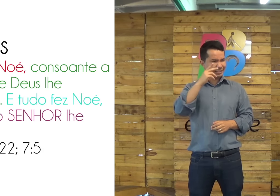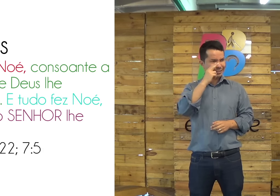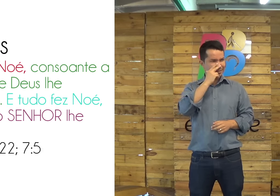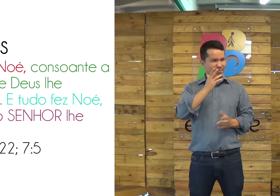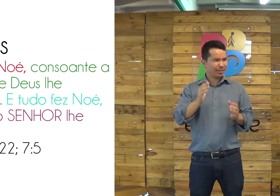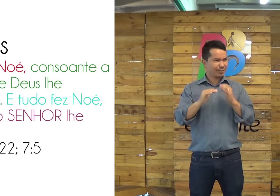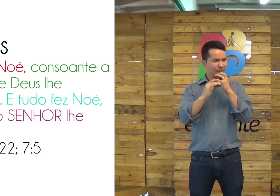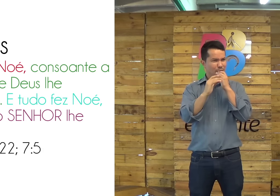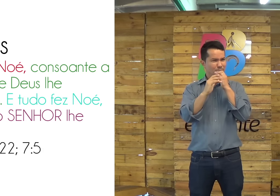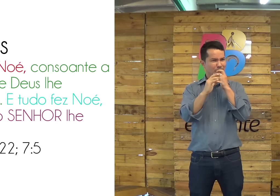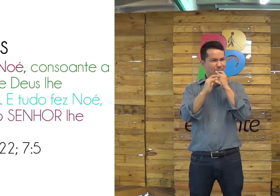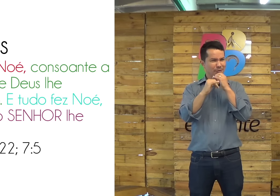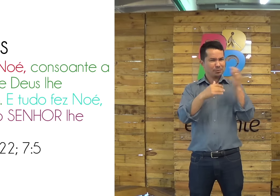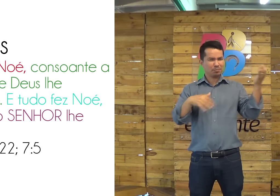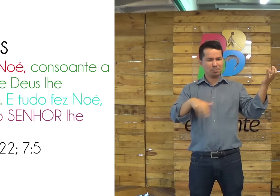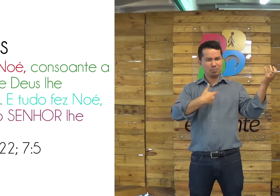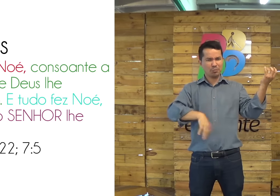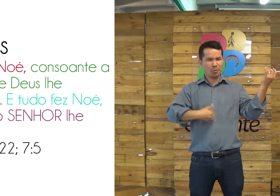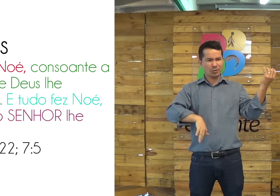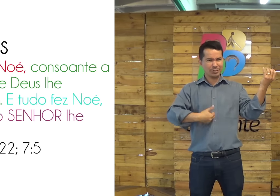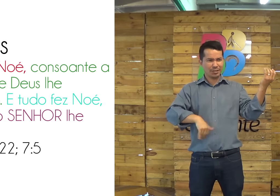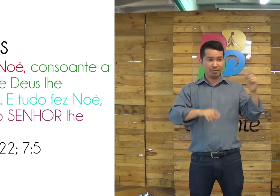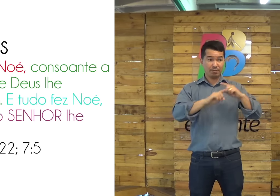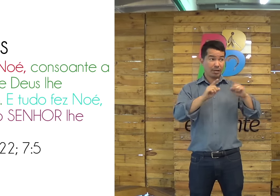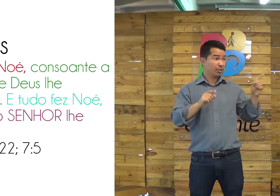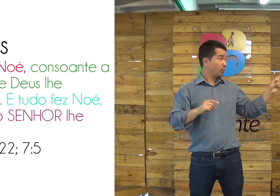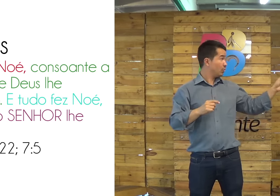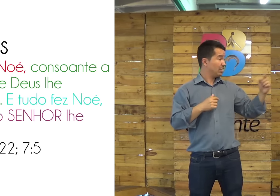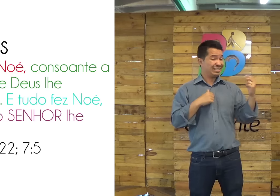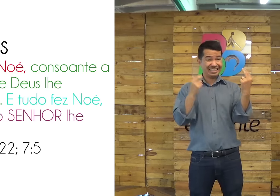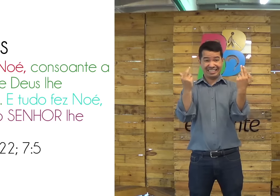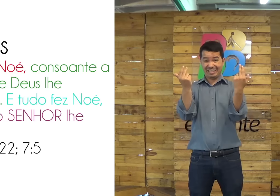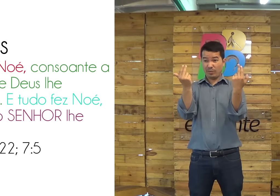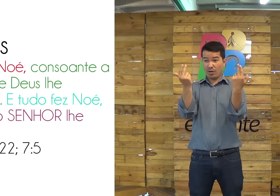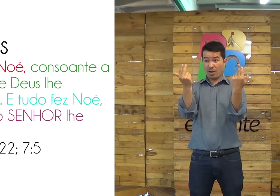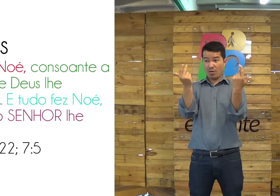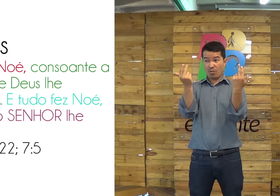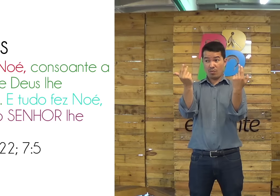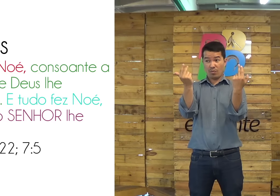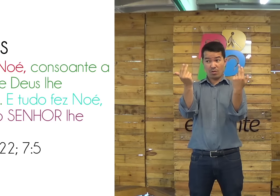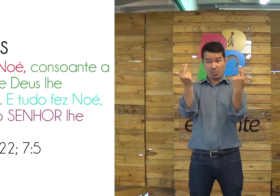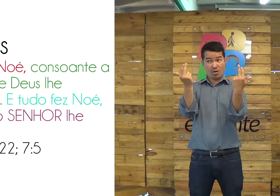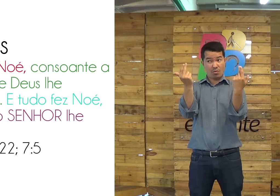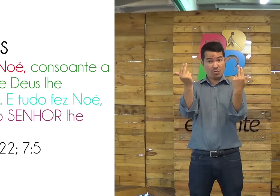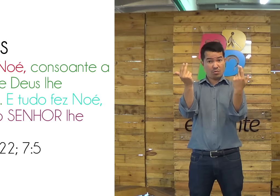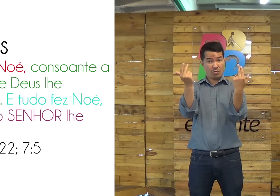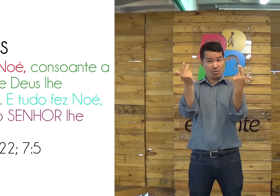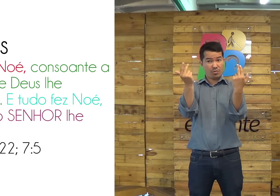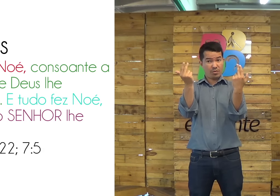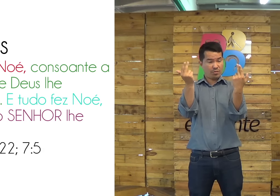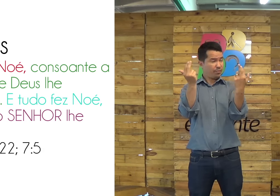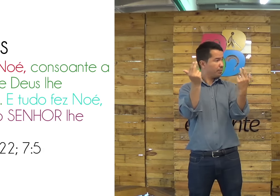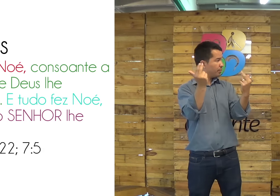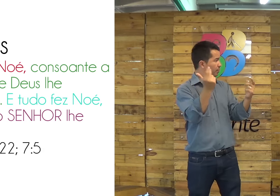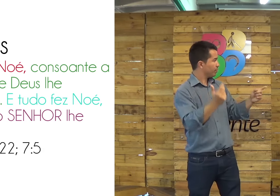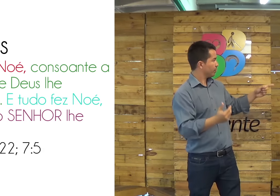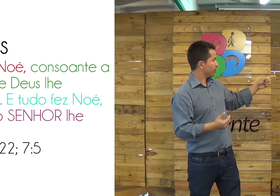consoante parece né música então isso quer dizer igual